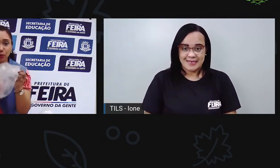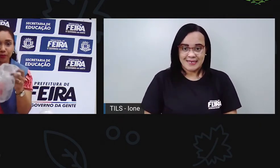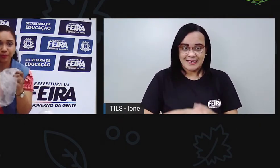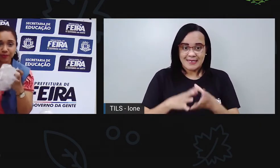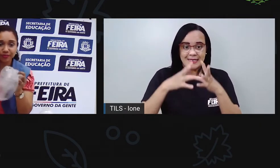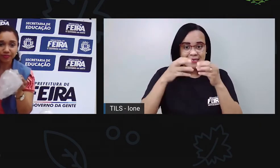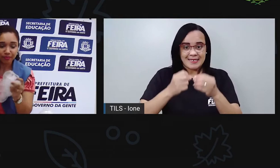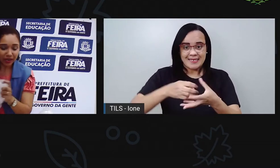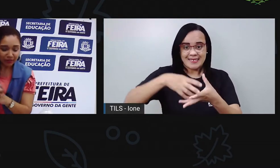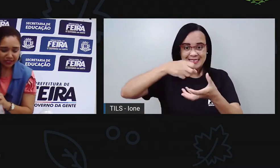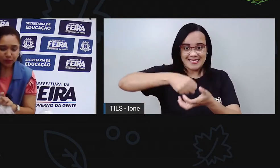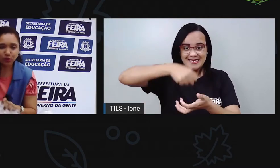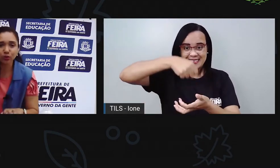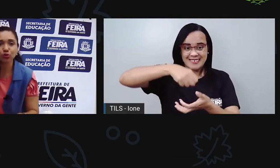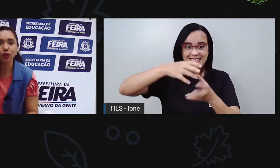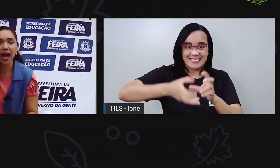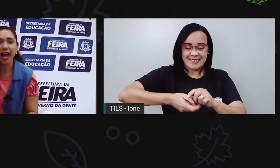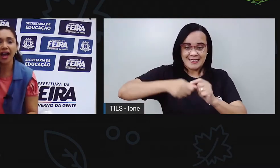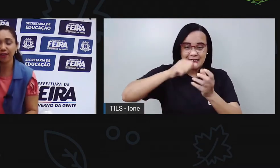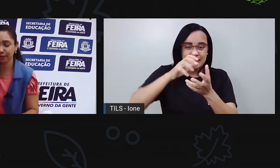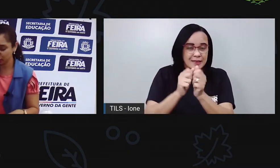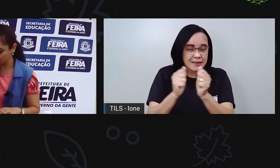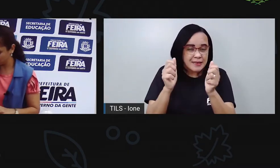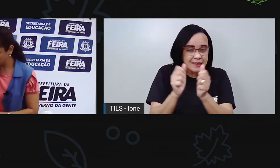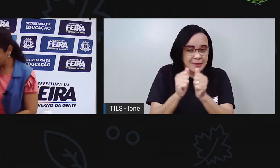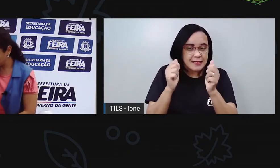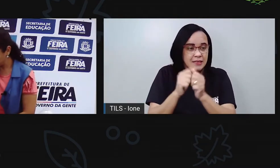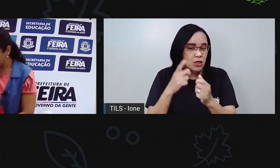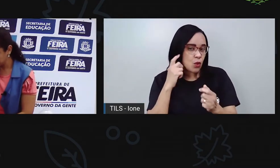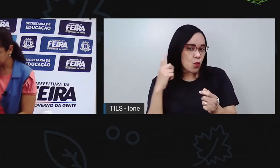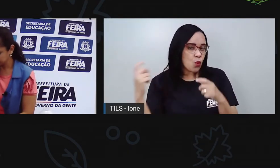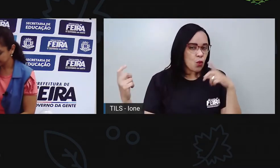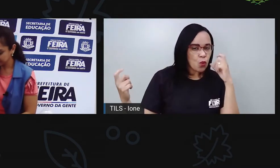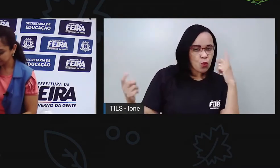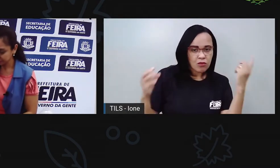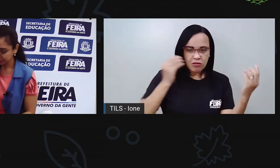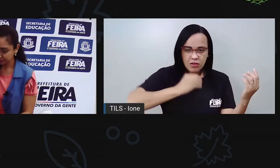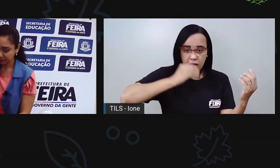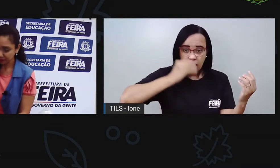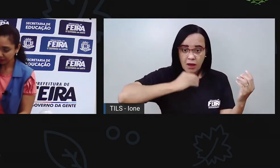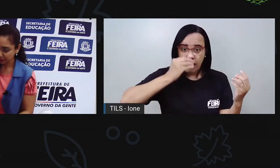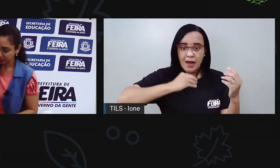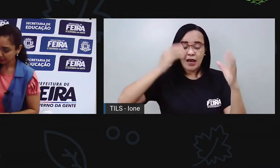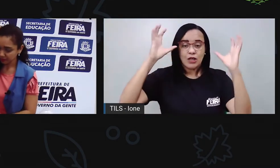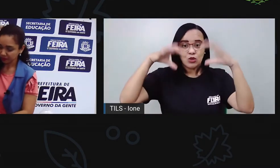saquinho para fazer um som suave de chuva.